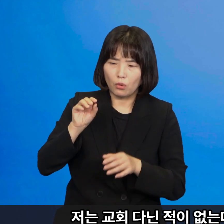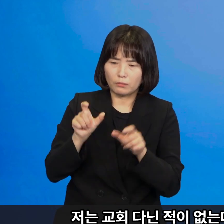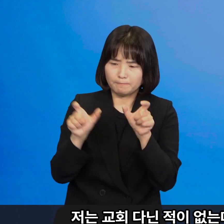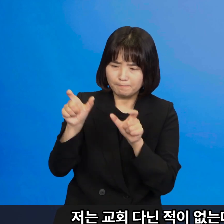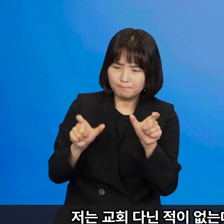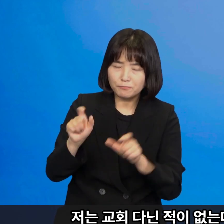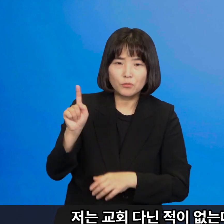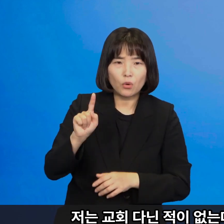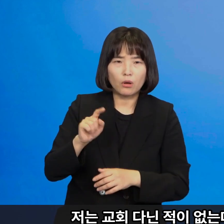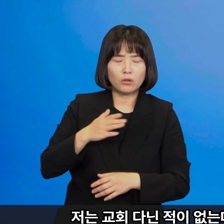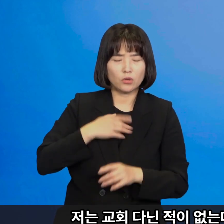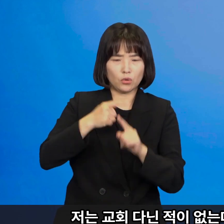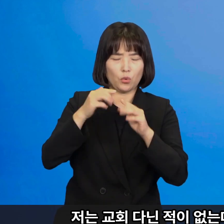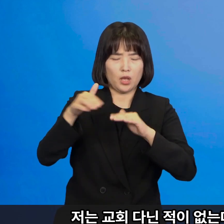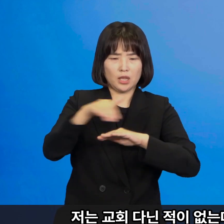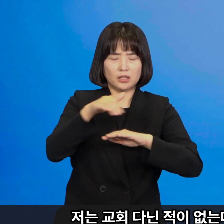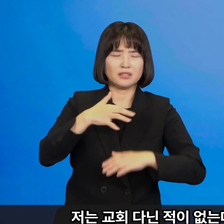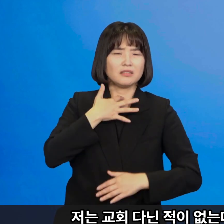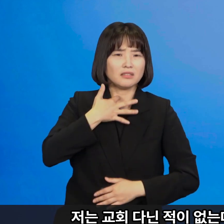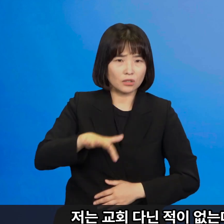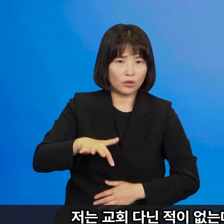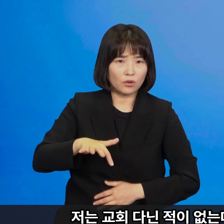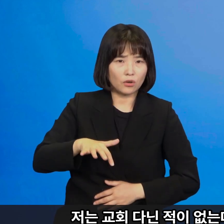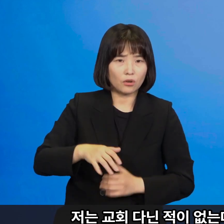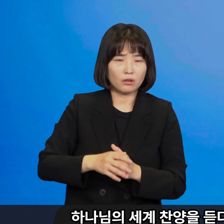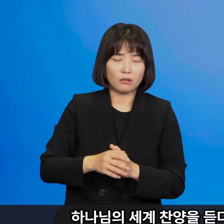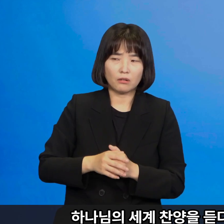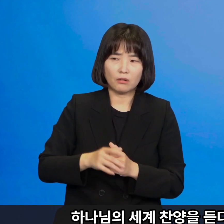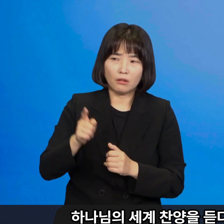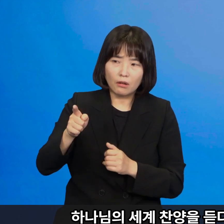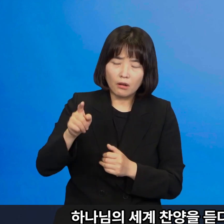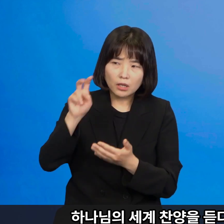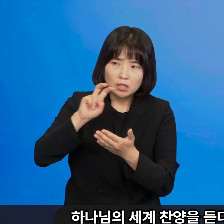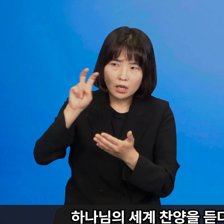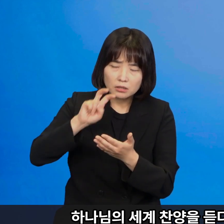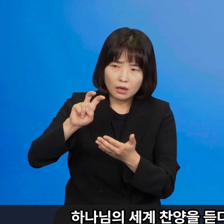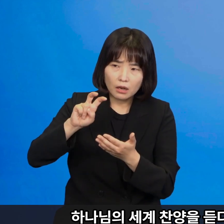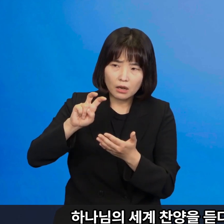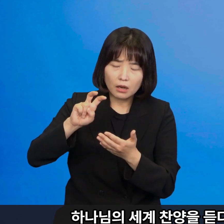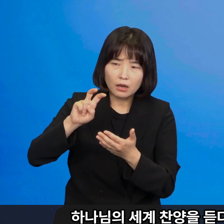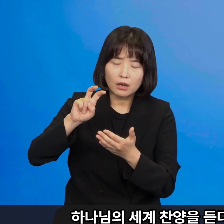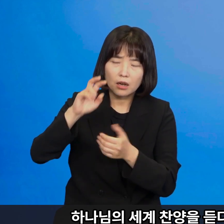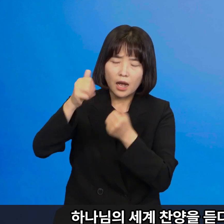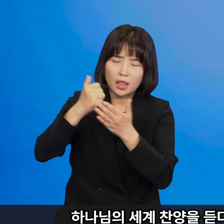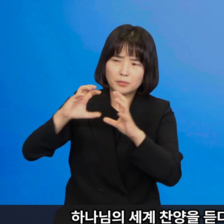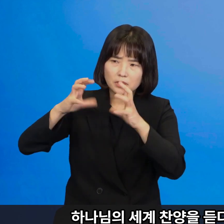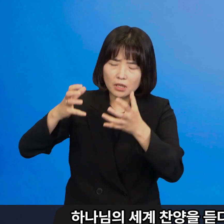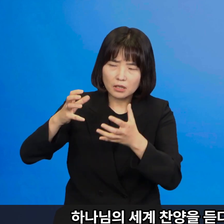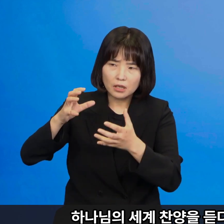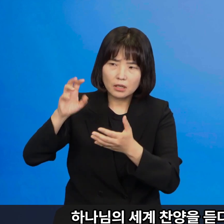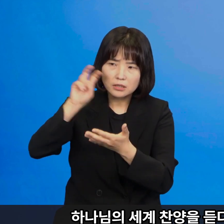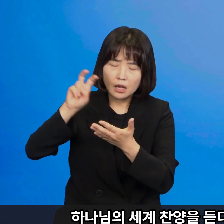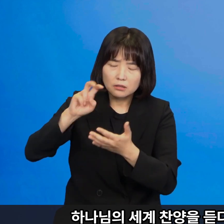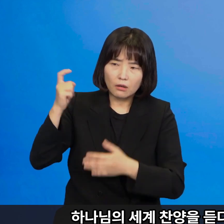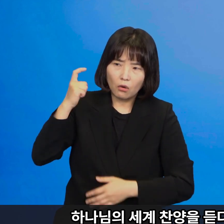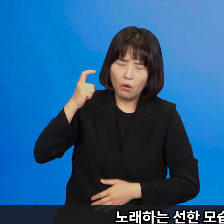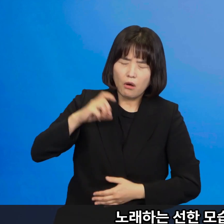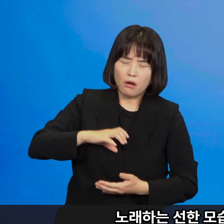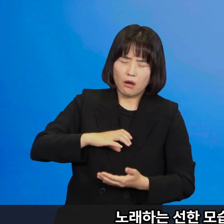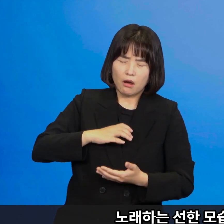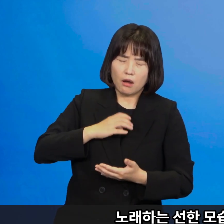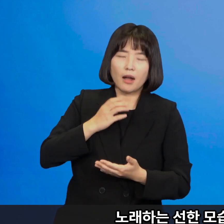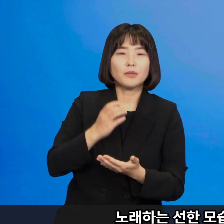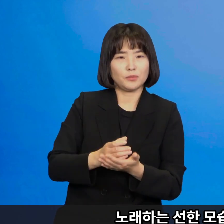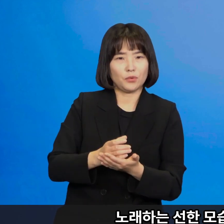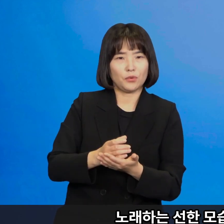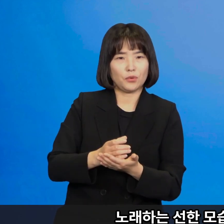저는 교회 다닌 적이 없는데 이상님이 담담하게 부르는 하나님의 세계 찬양을 듣다 보니 울컥한 감동을 주네요.